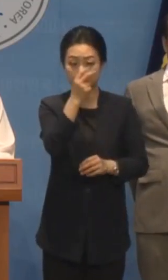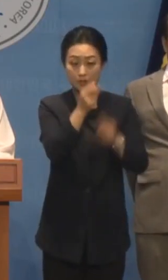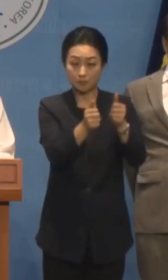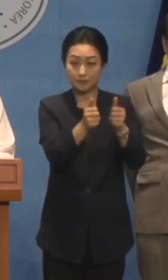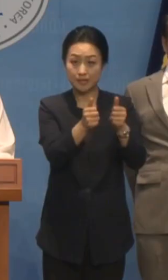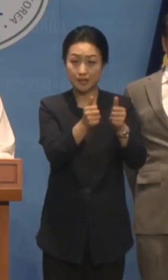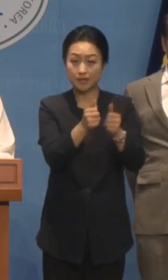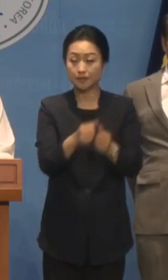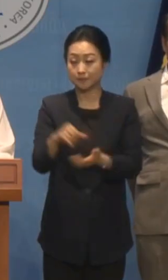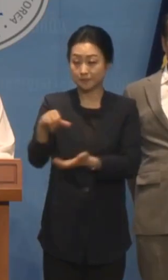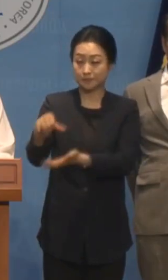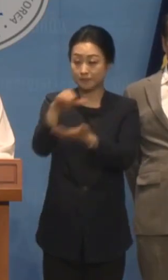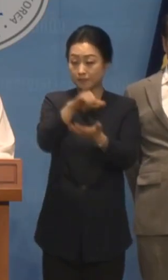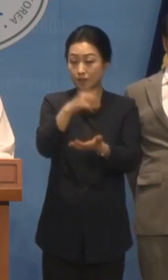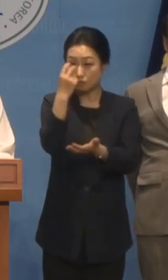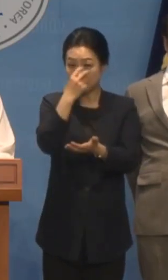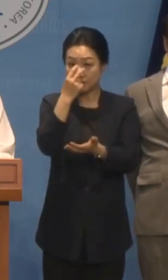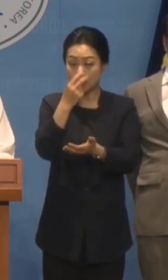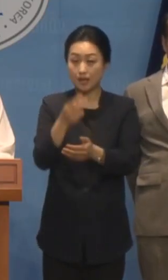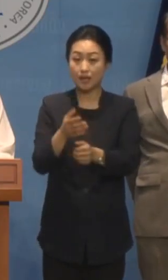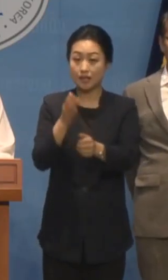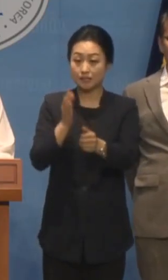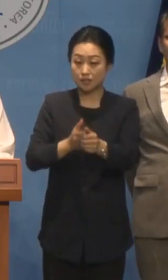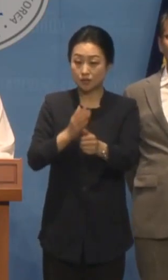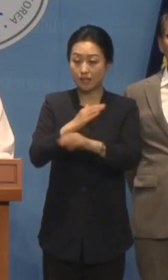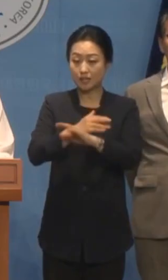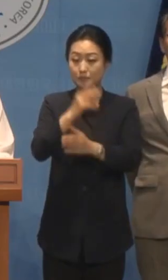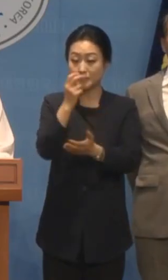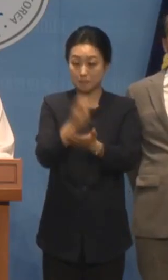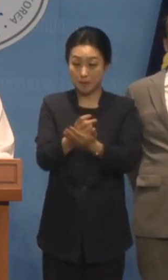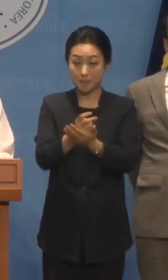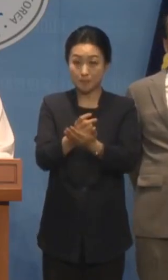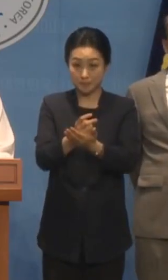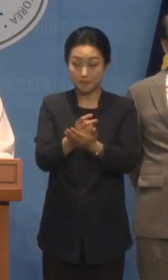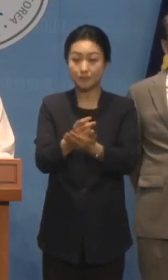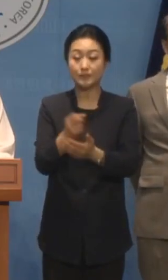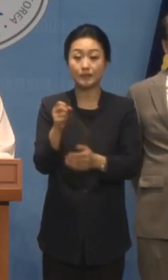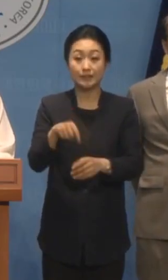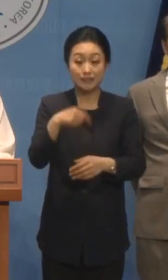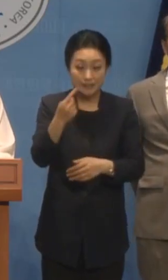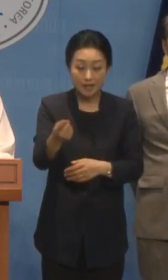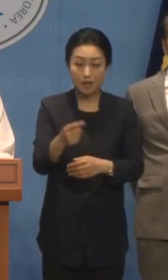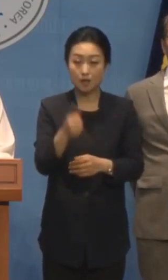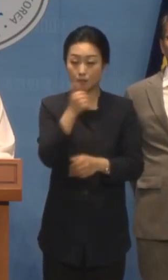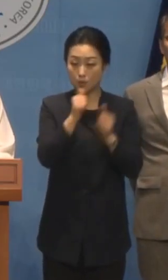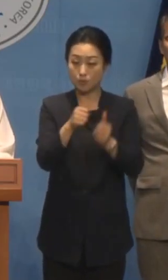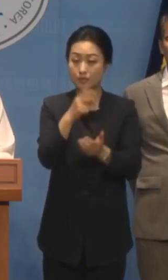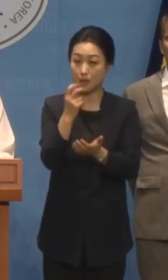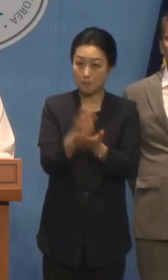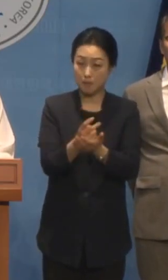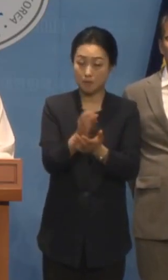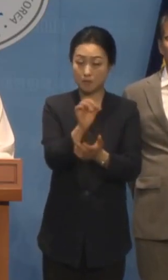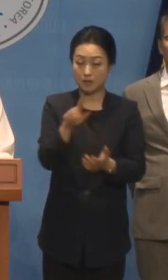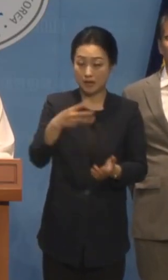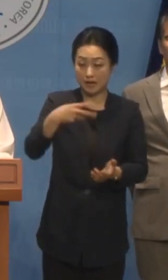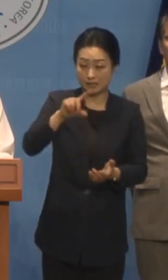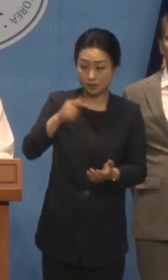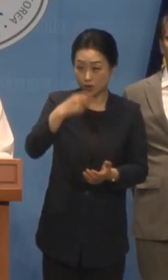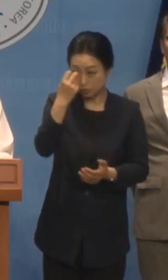김건희 명품 수수에 대해 청탁금지법만 다루었으나 뇌물죄, 알선수재, 변호사법 위반에 대해서는 수사하지